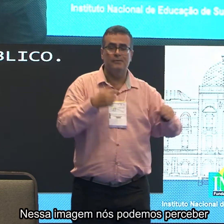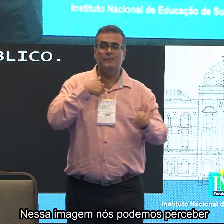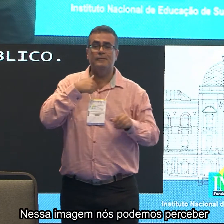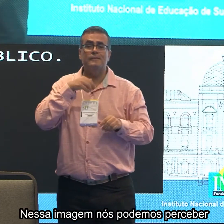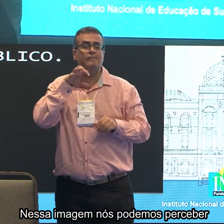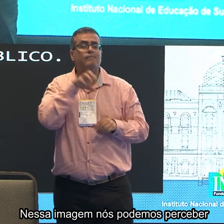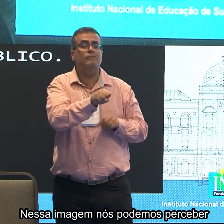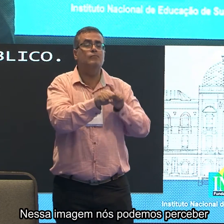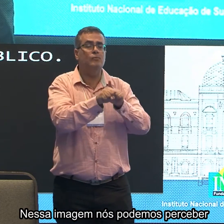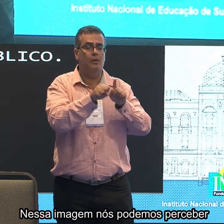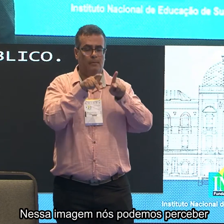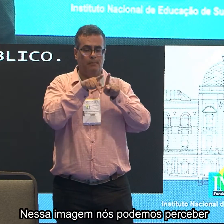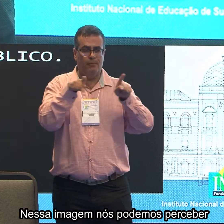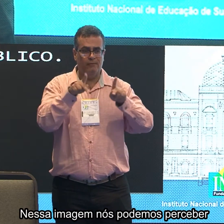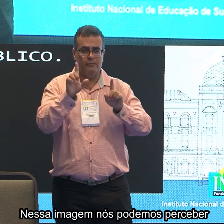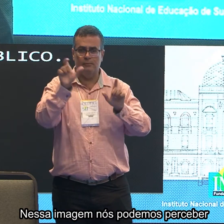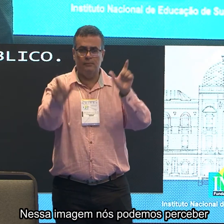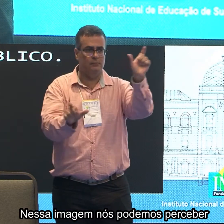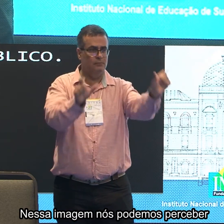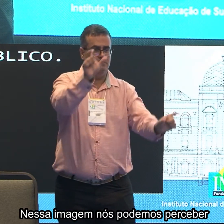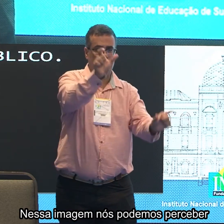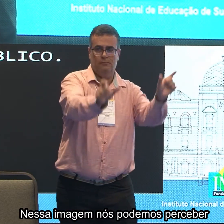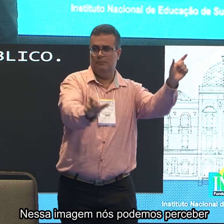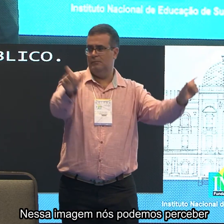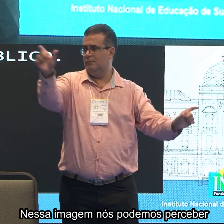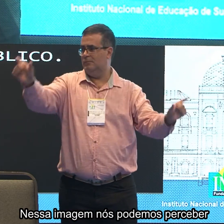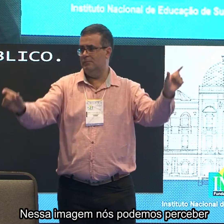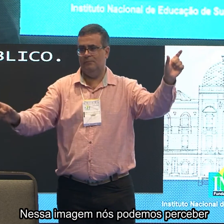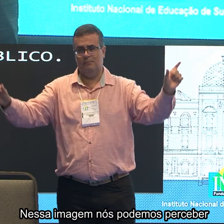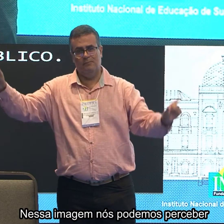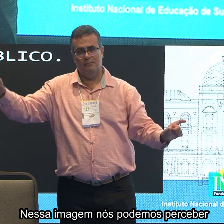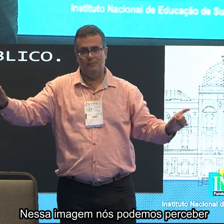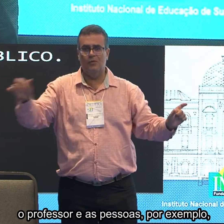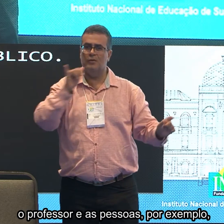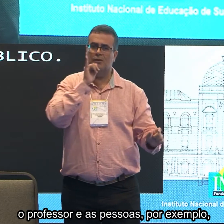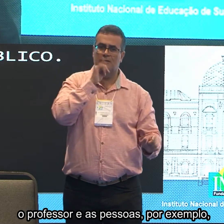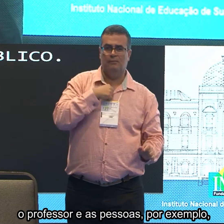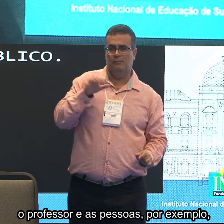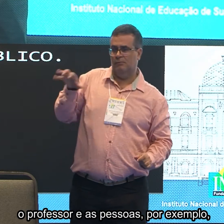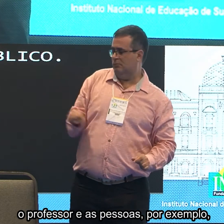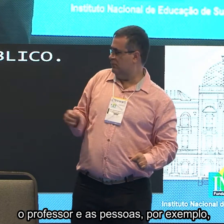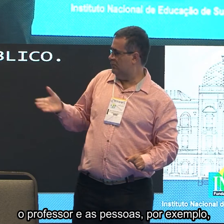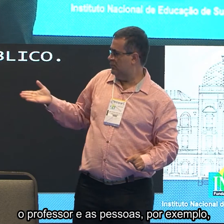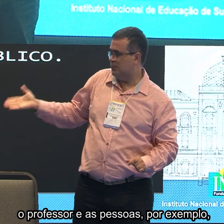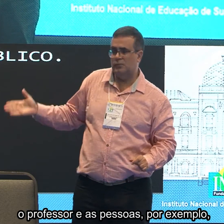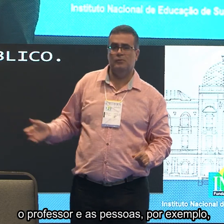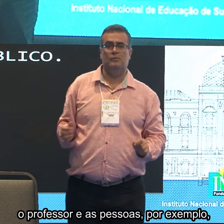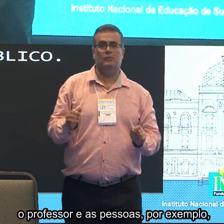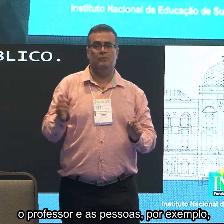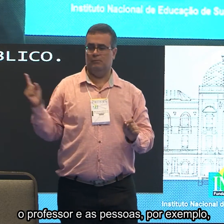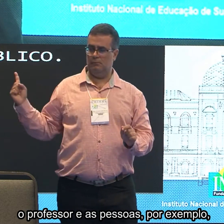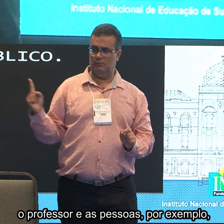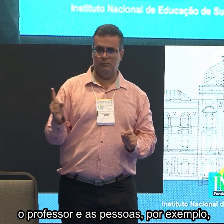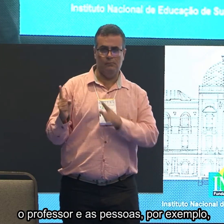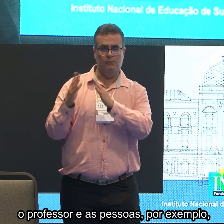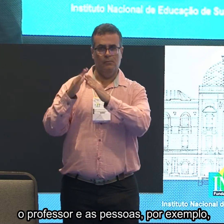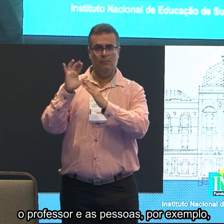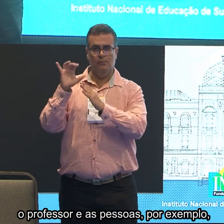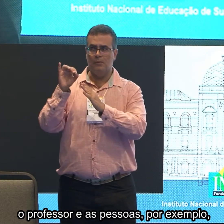Nessa imagem, nós podemos perceber o professor e as pessoas. Por exemplo,